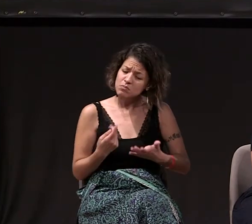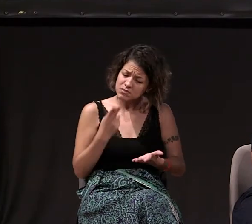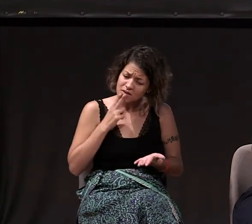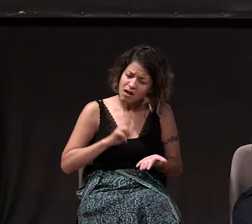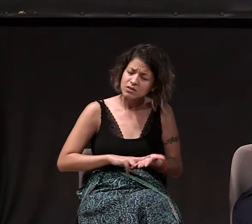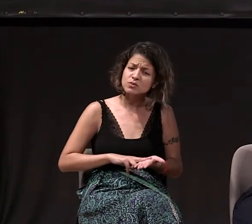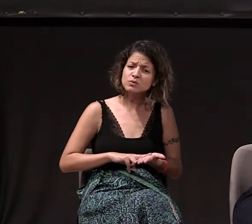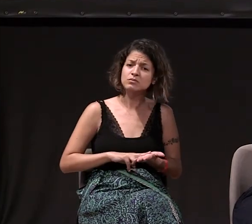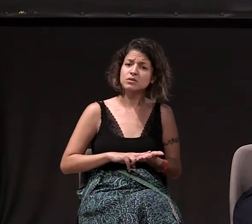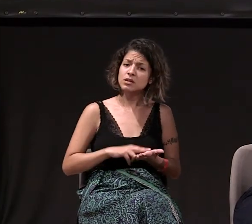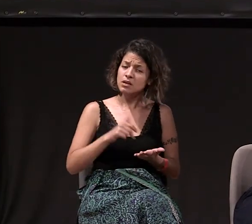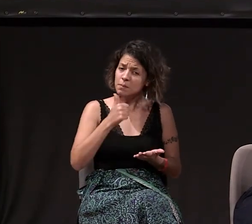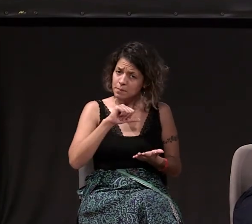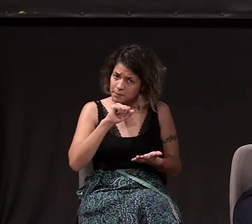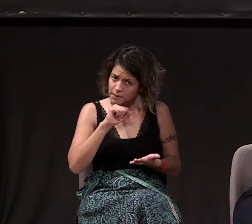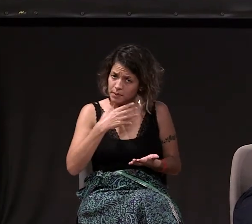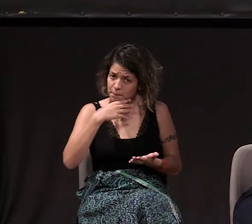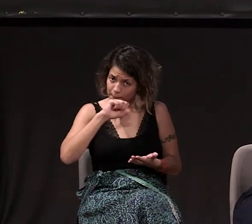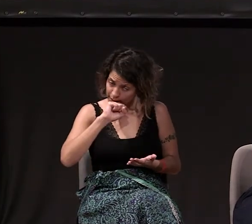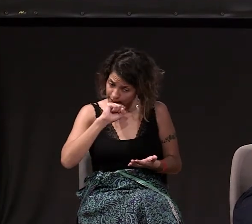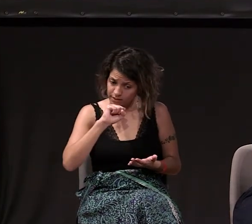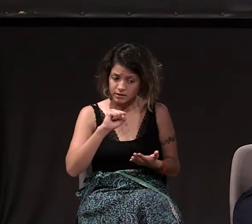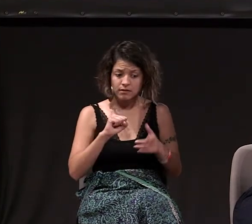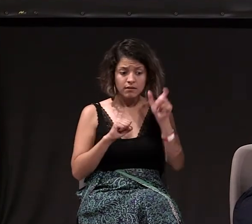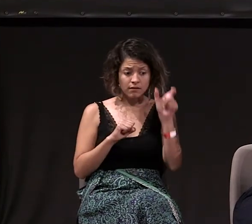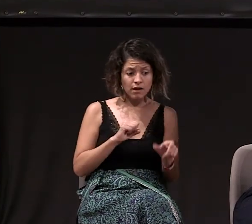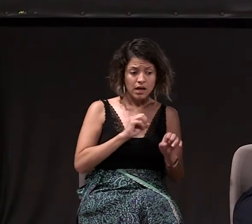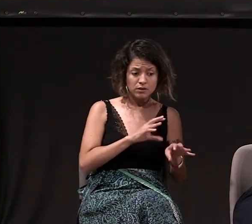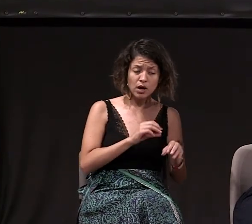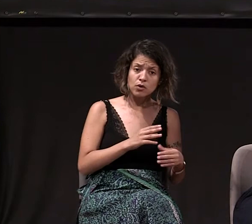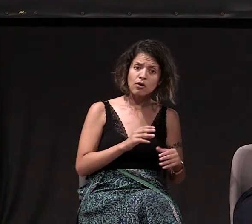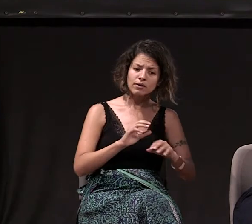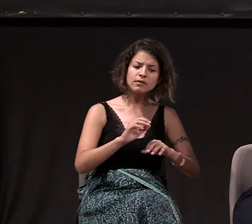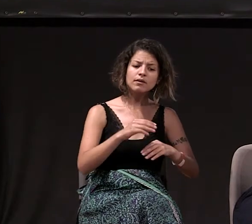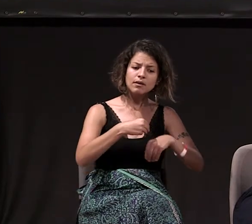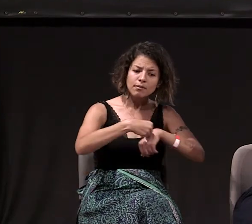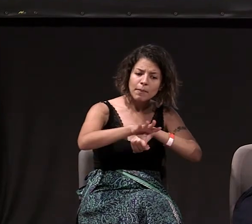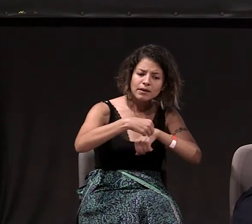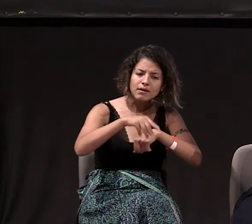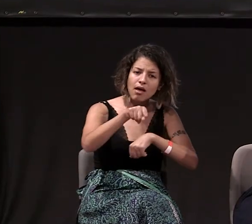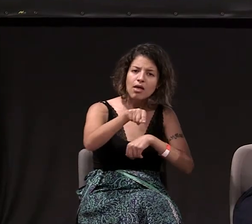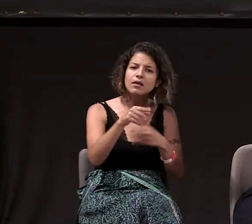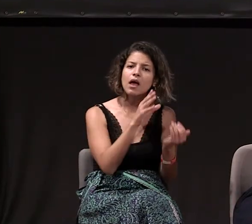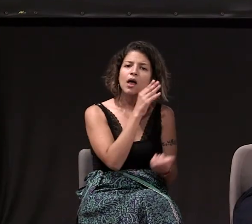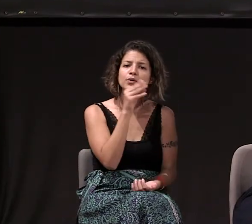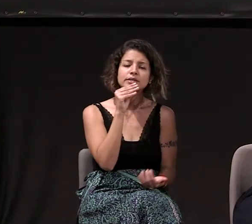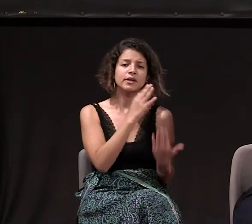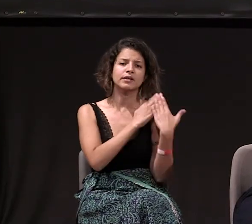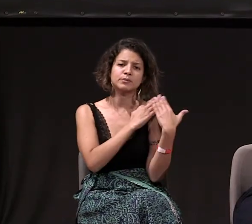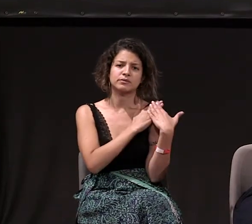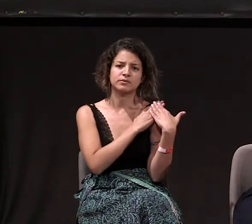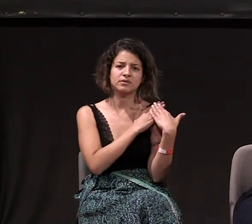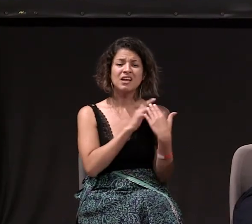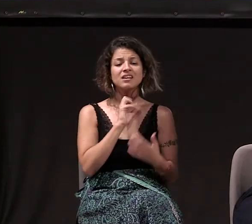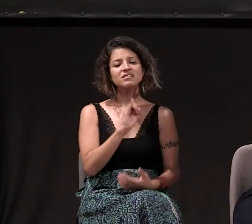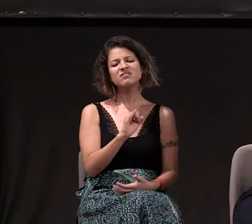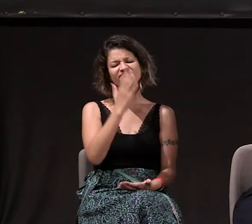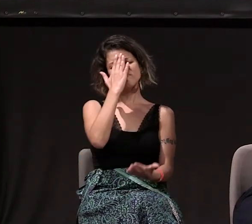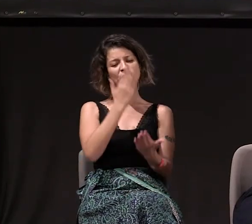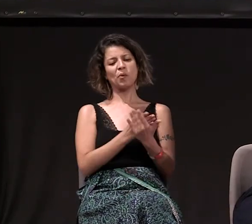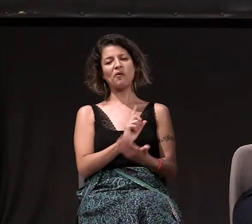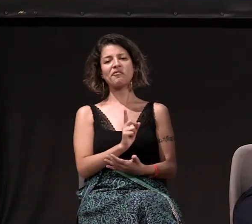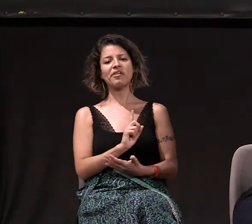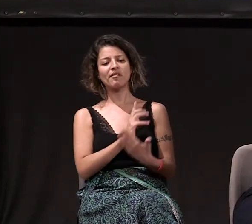tem que dar a responsabilidade. Porque se a gente não muda esse olhar e não confia e não dá a